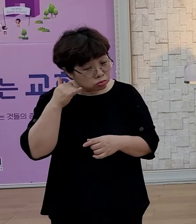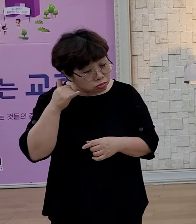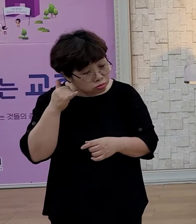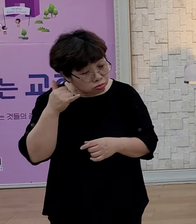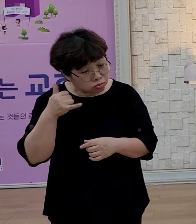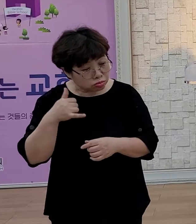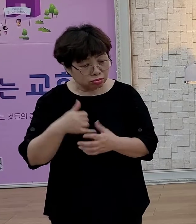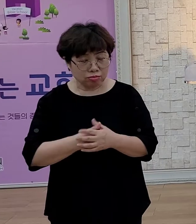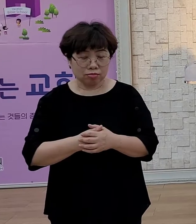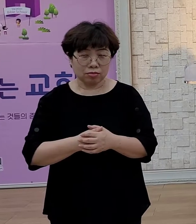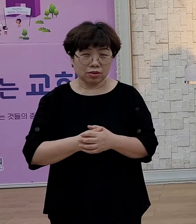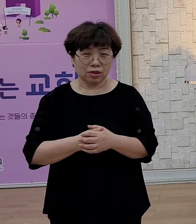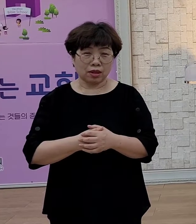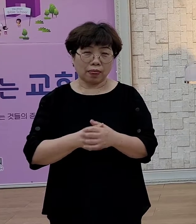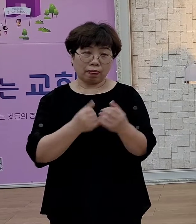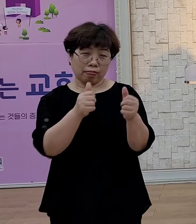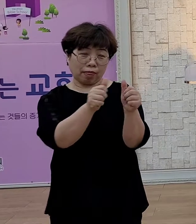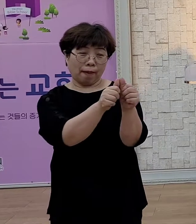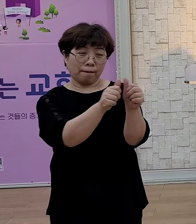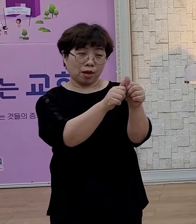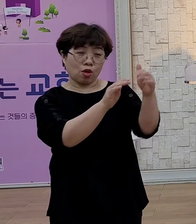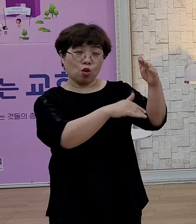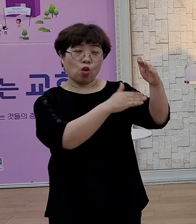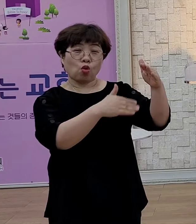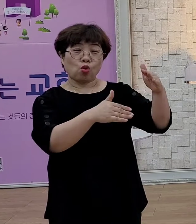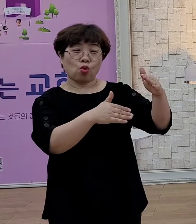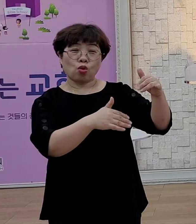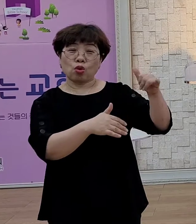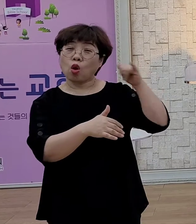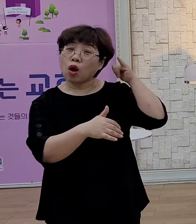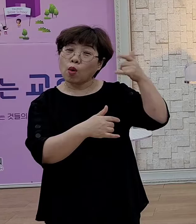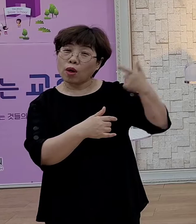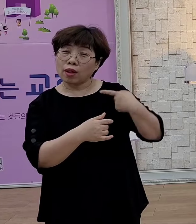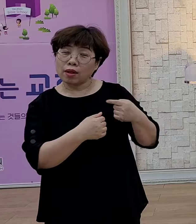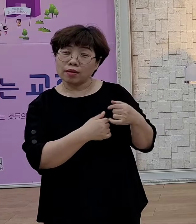딱 받았는데 남자 성도예요.